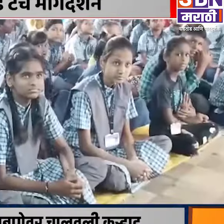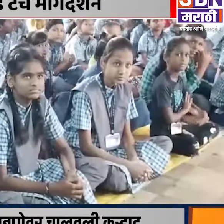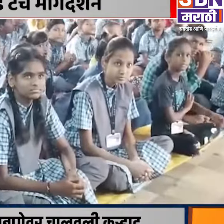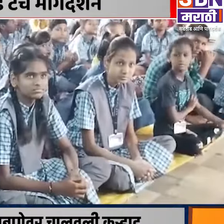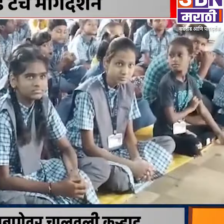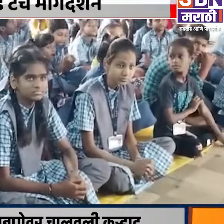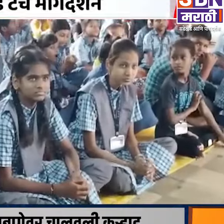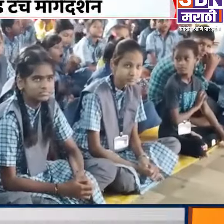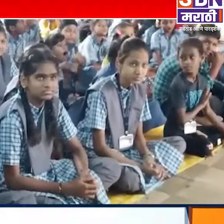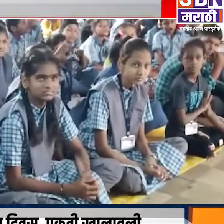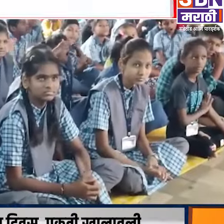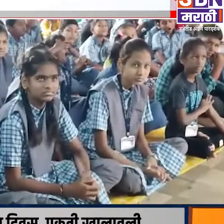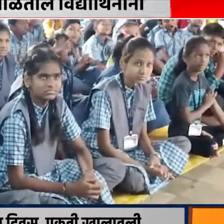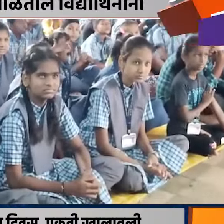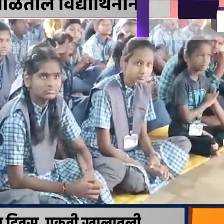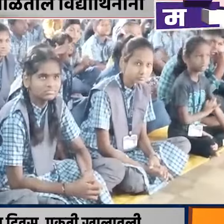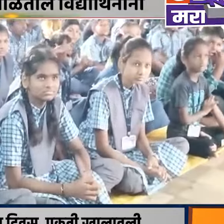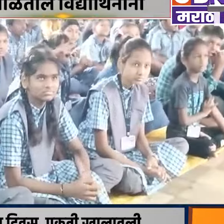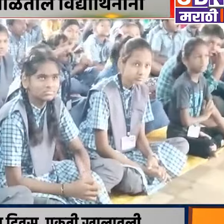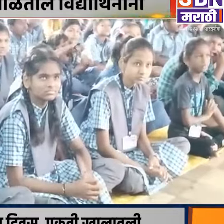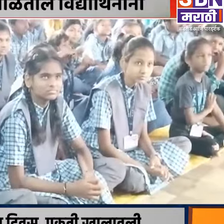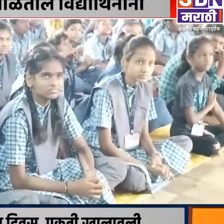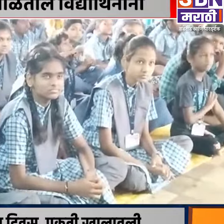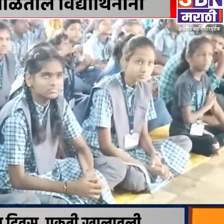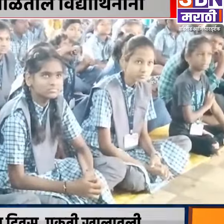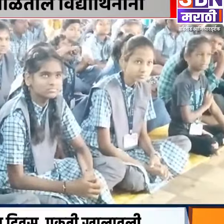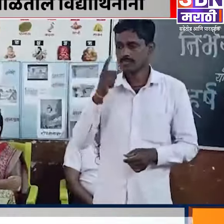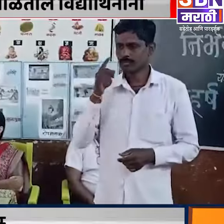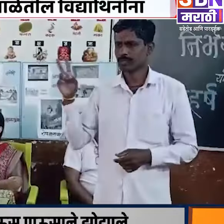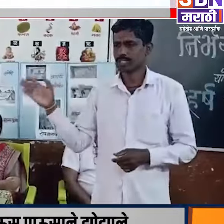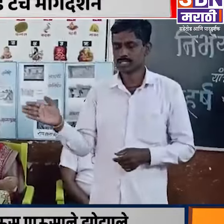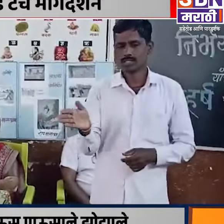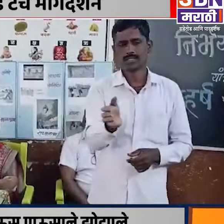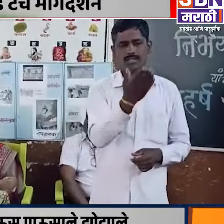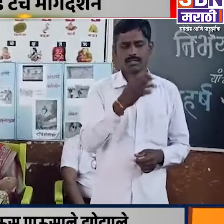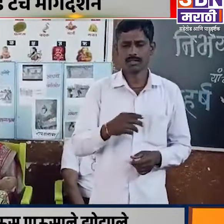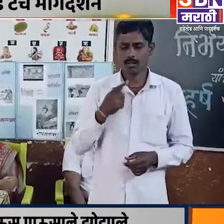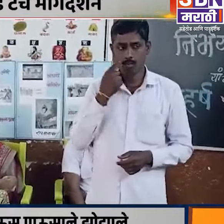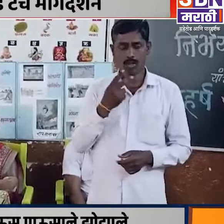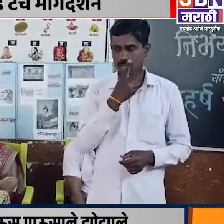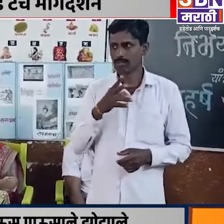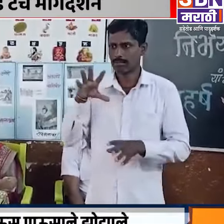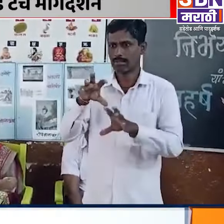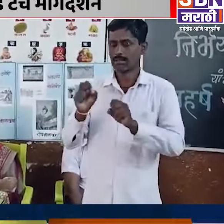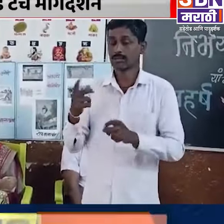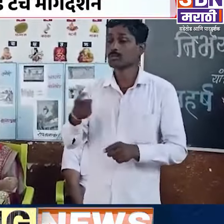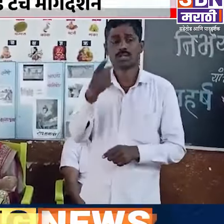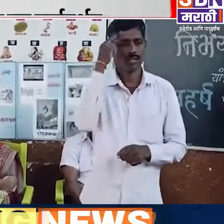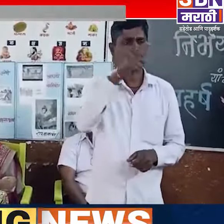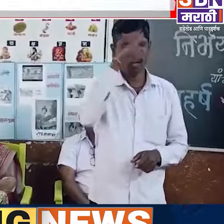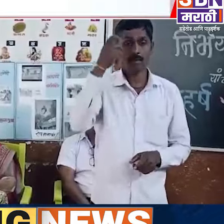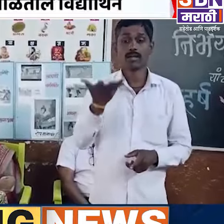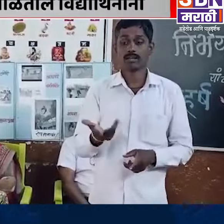याबाबत मार्गदर्शन केले तसेच बदलापूर घटनेच्या अनुषंगाने मार्गदर्शन करून सूचना दिल्या एखादी तक्रार असल्यास टोल फ्री